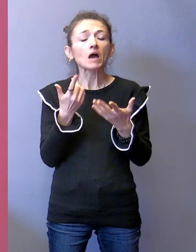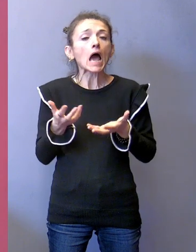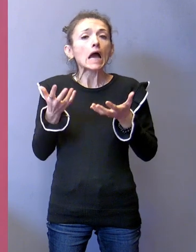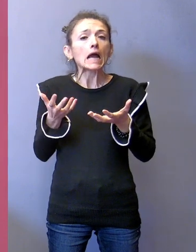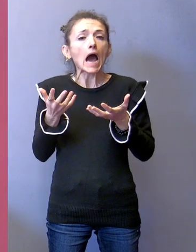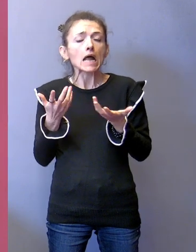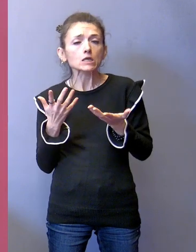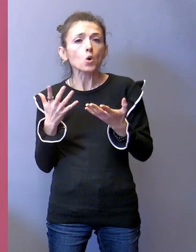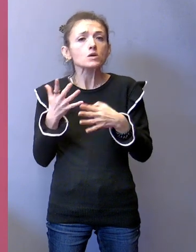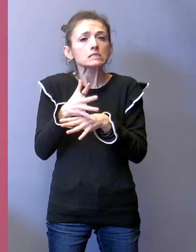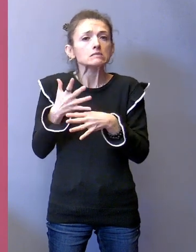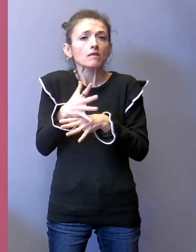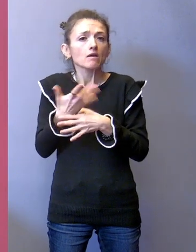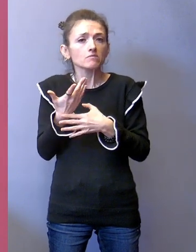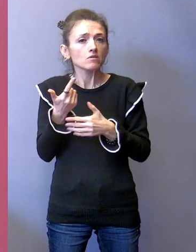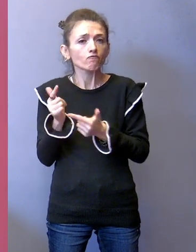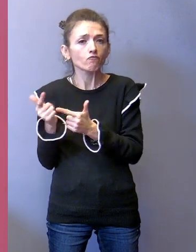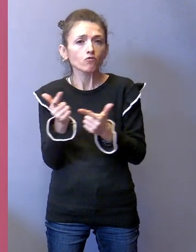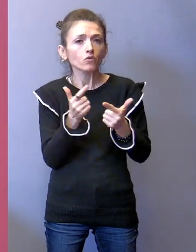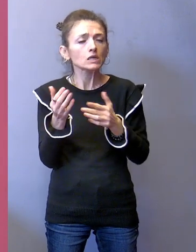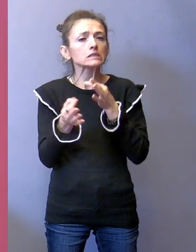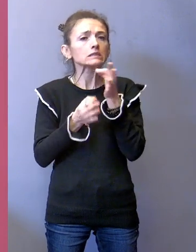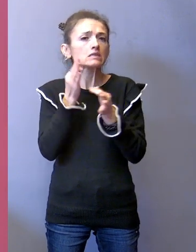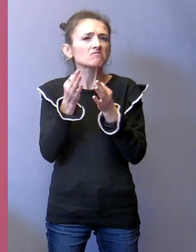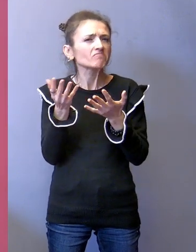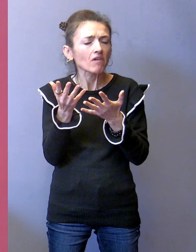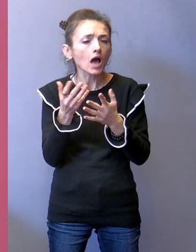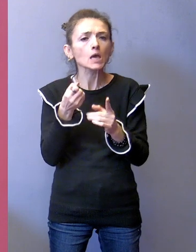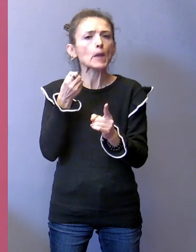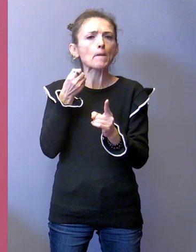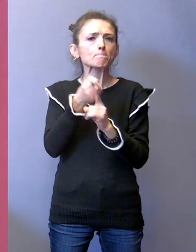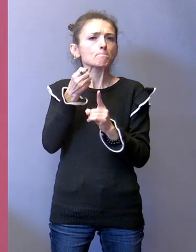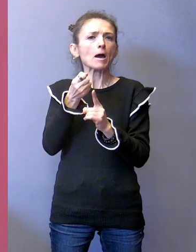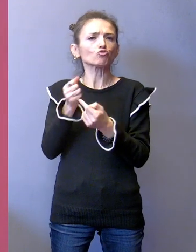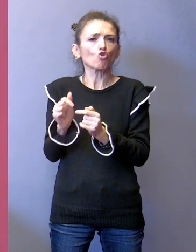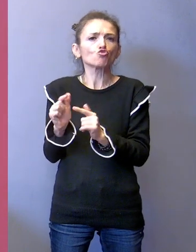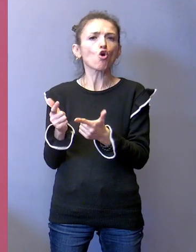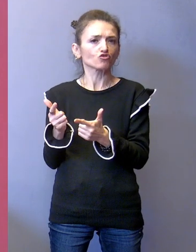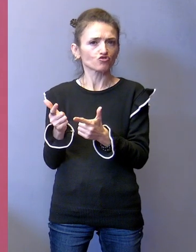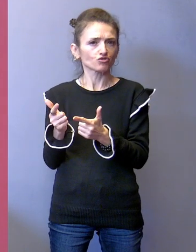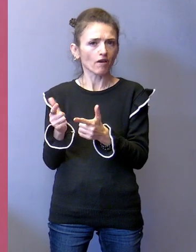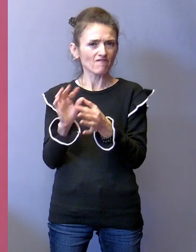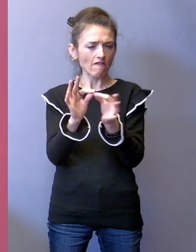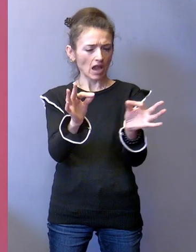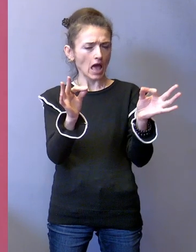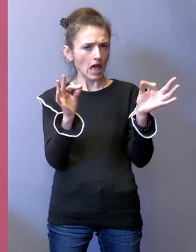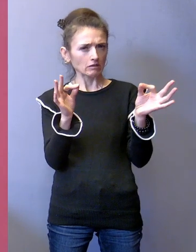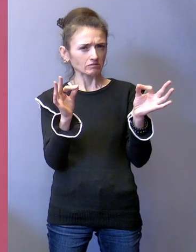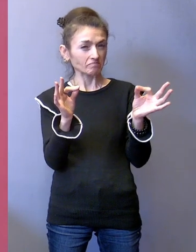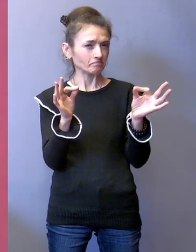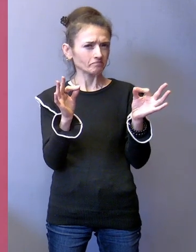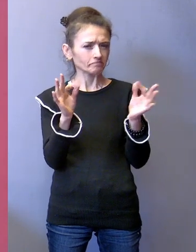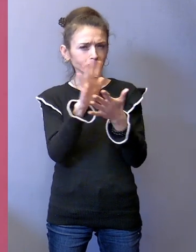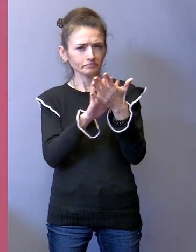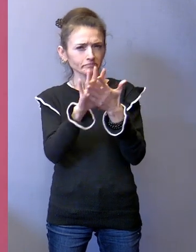ok con ciò ritenendo che non ci possono essere impatti perché presidente mi segua e anche lei sindaco perché secondo me questa è una questione